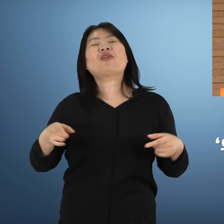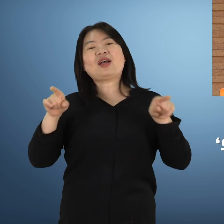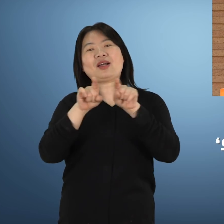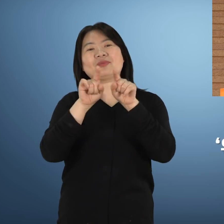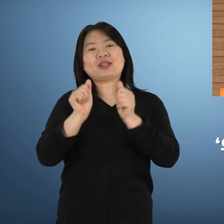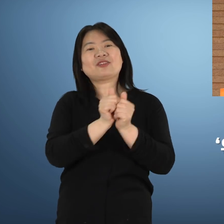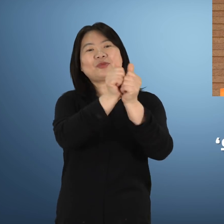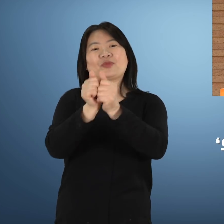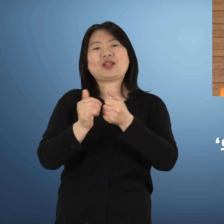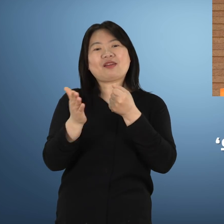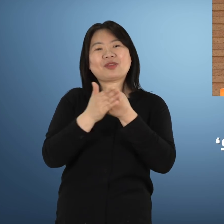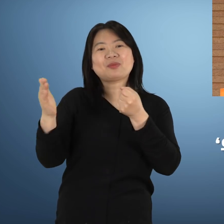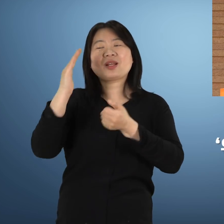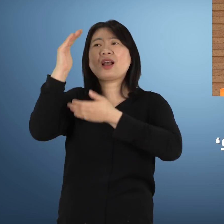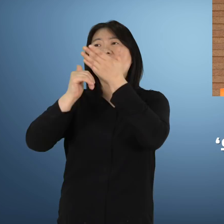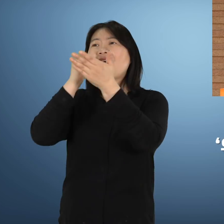임재.